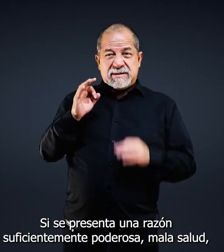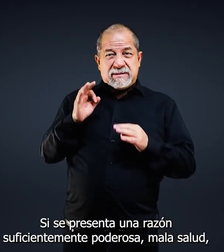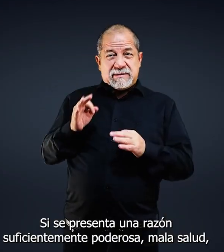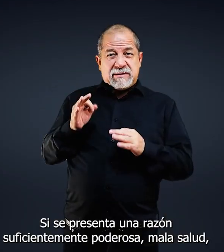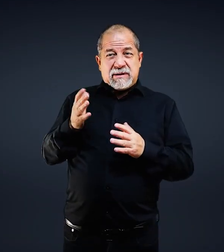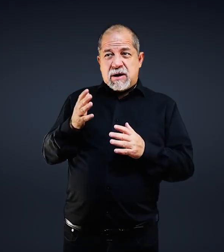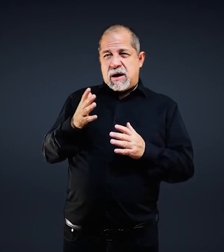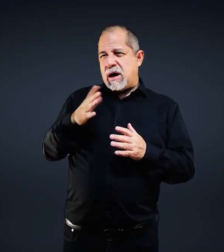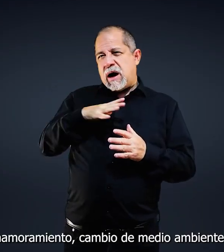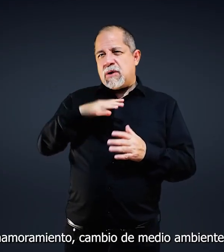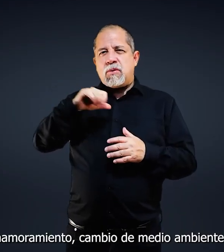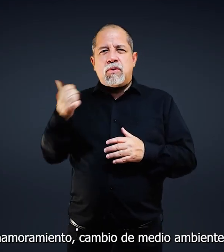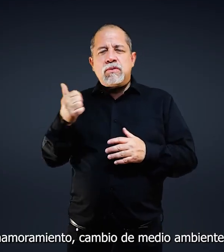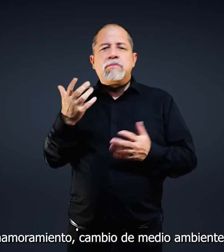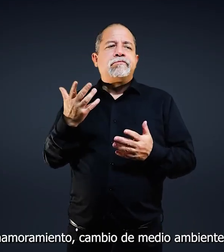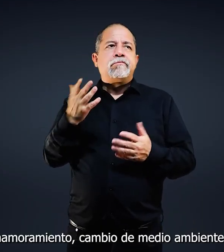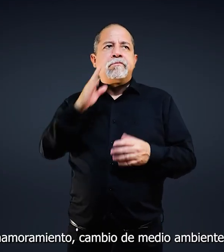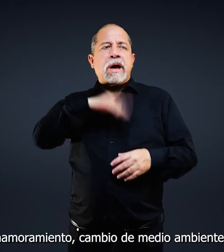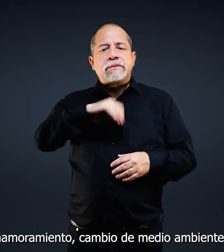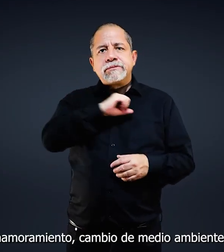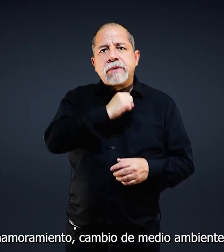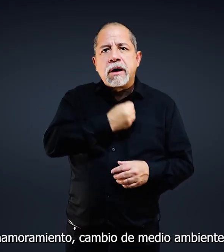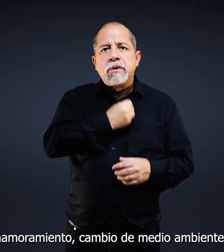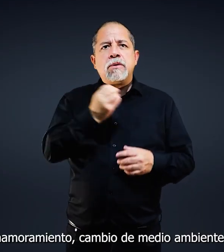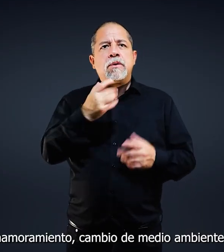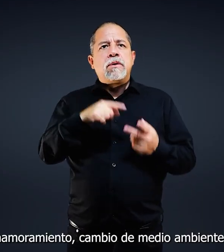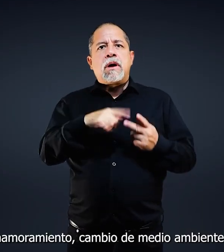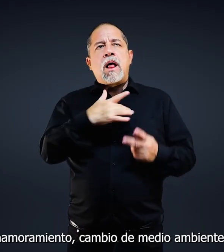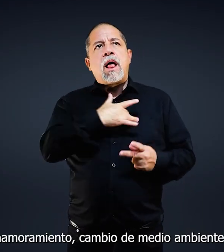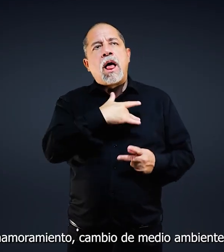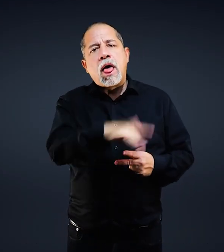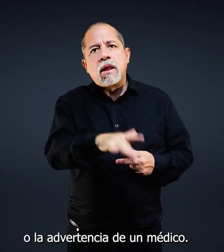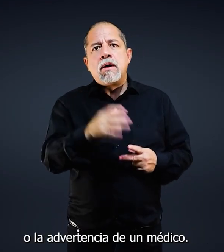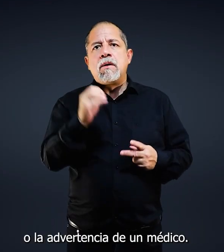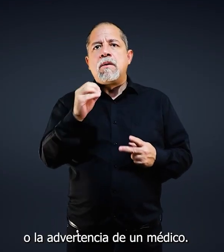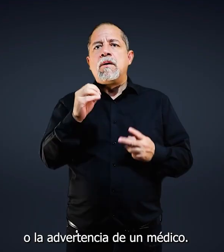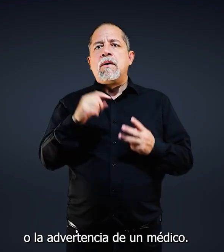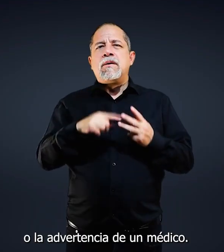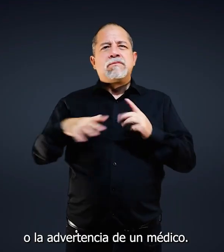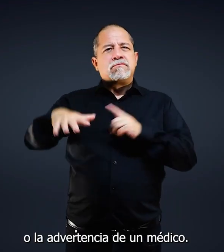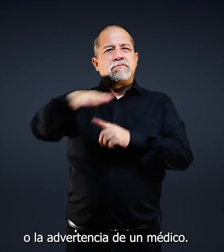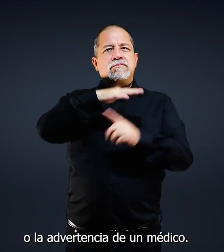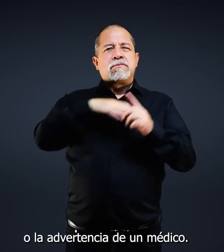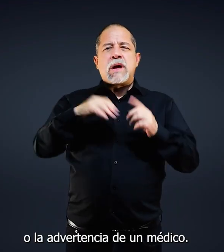salud, enamoramiento, cambio de medio ambiente o la advertencia de un médico.